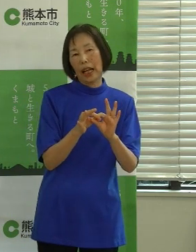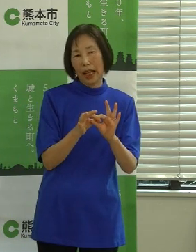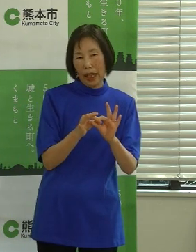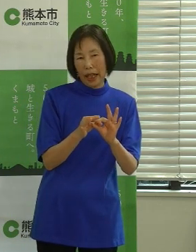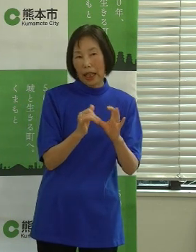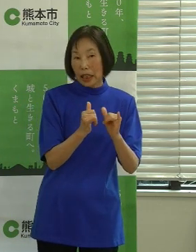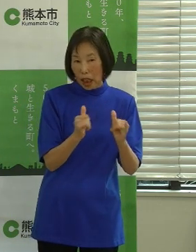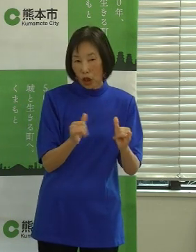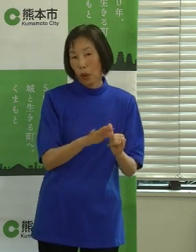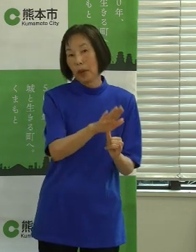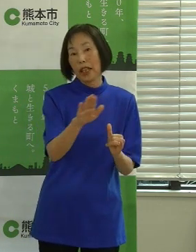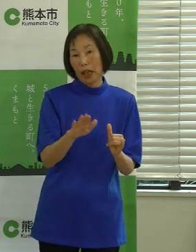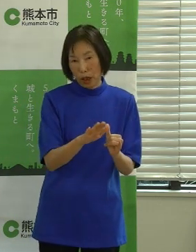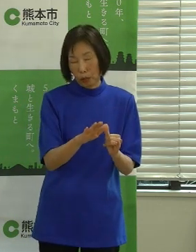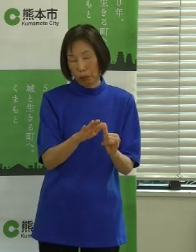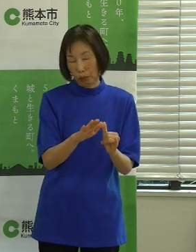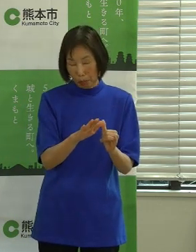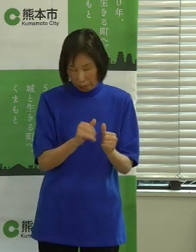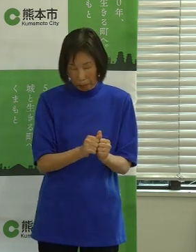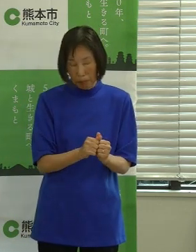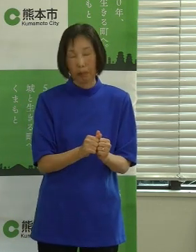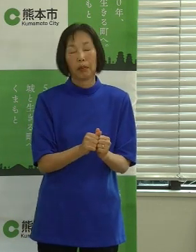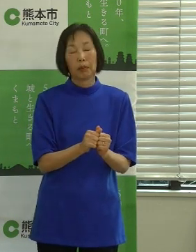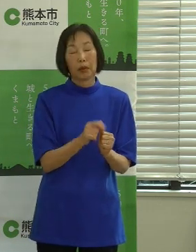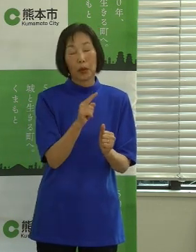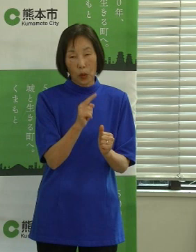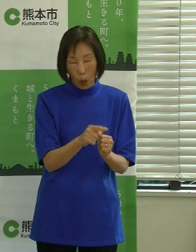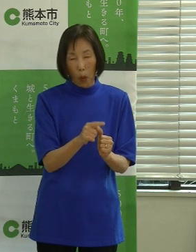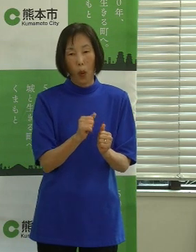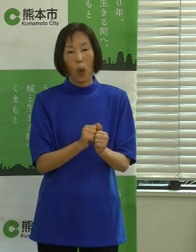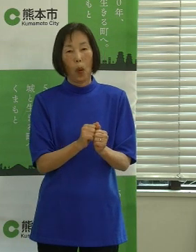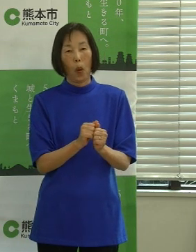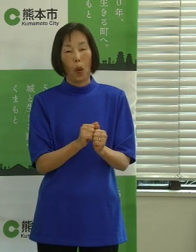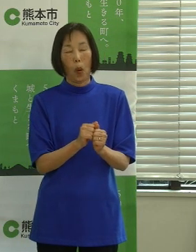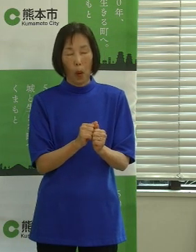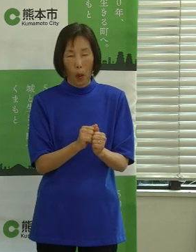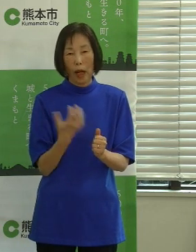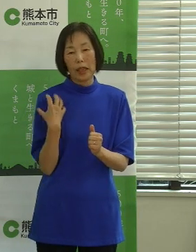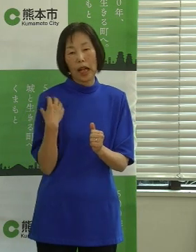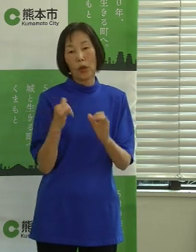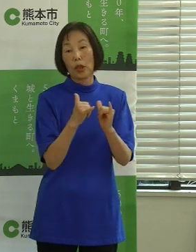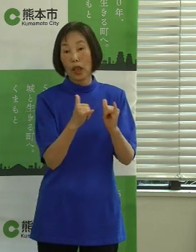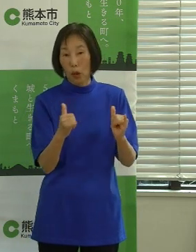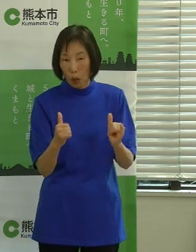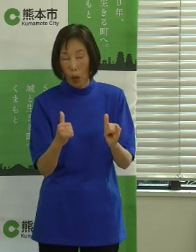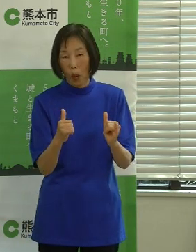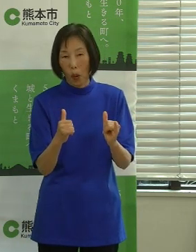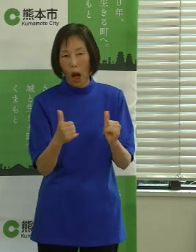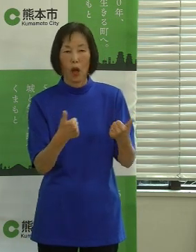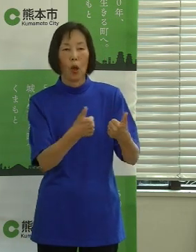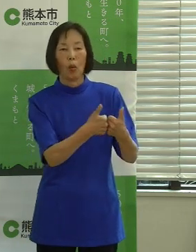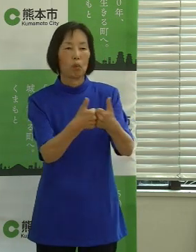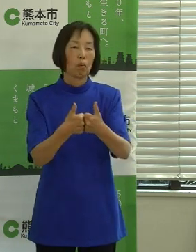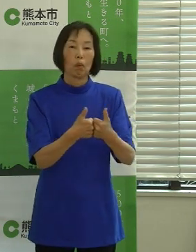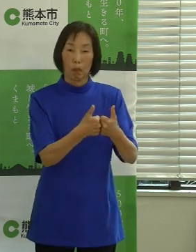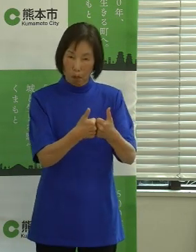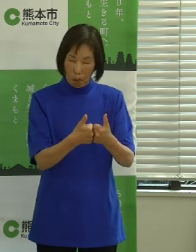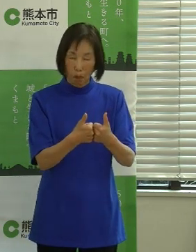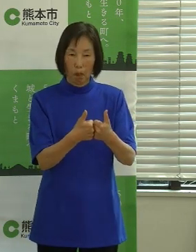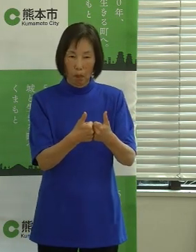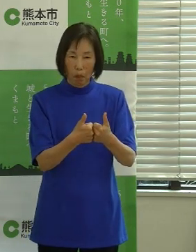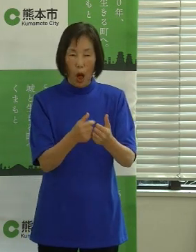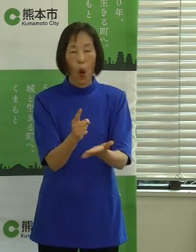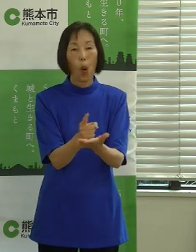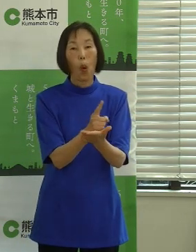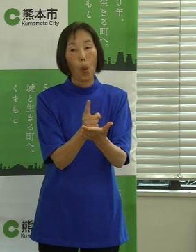それから当局の方とですね事務方ともよく相談をしながらですね